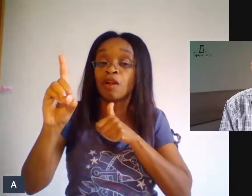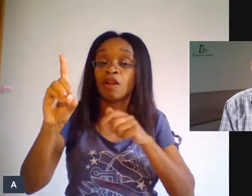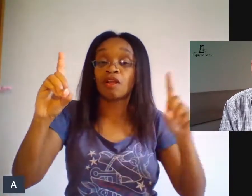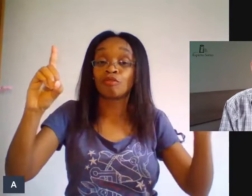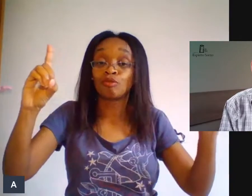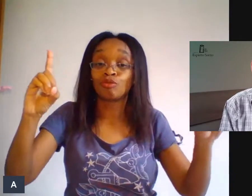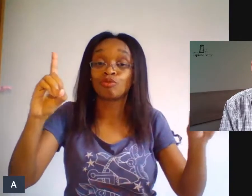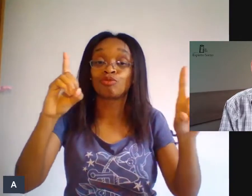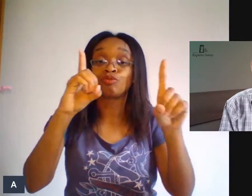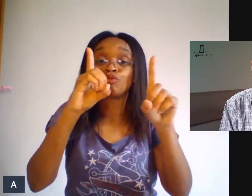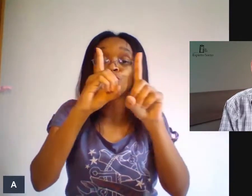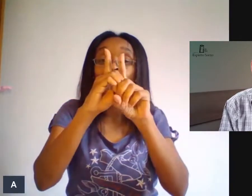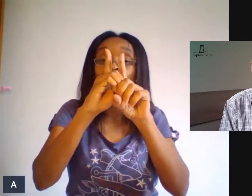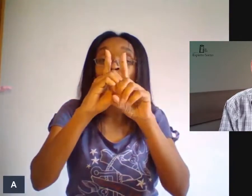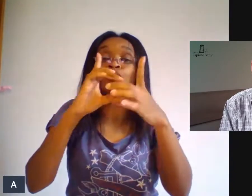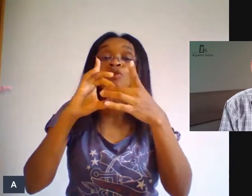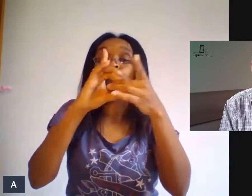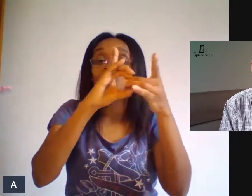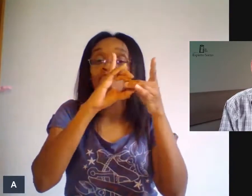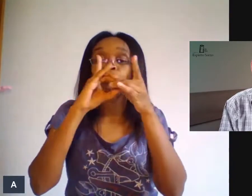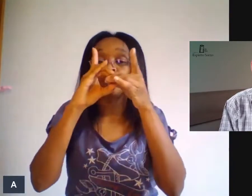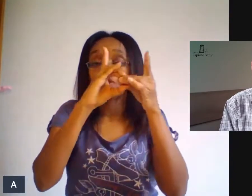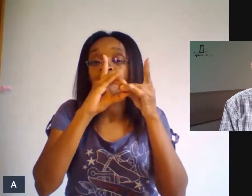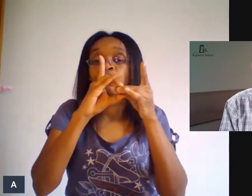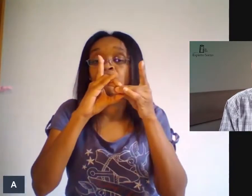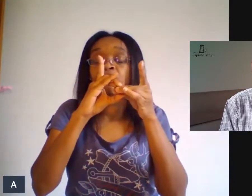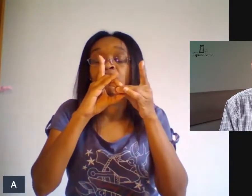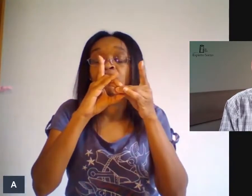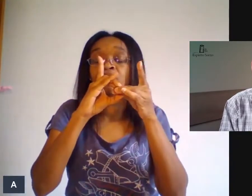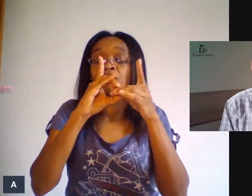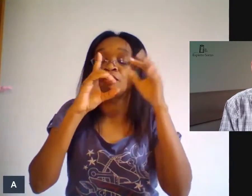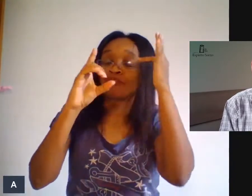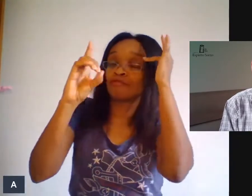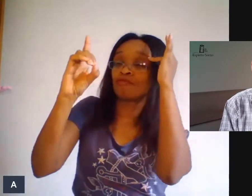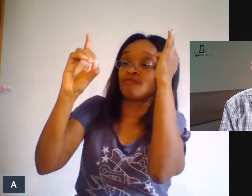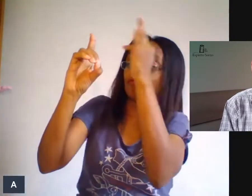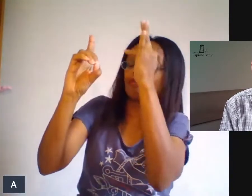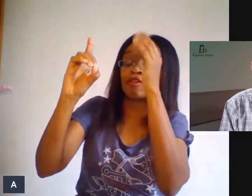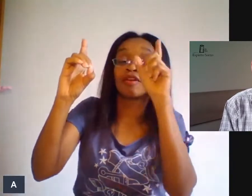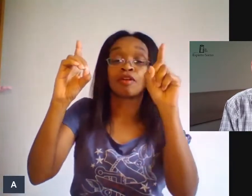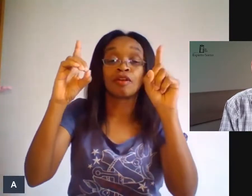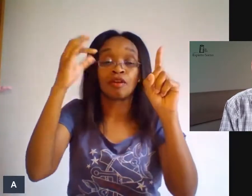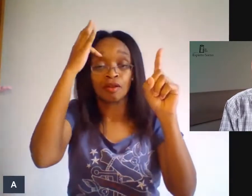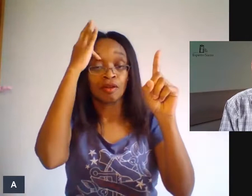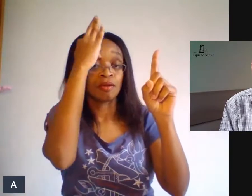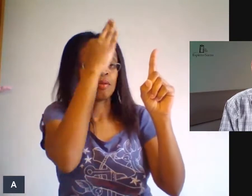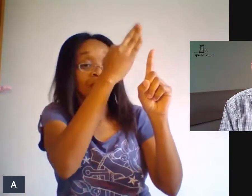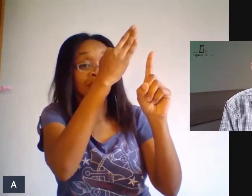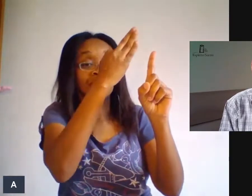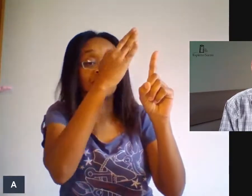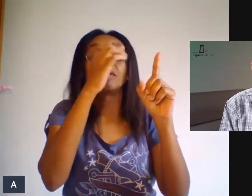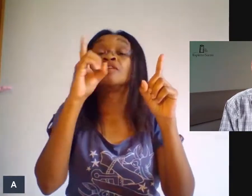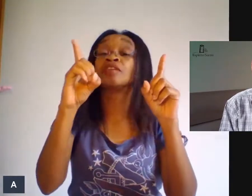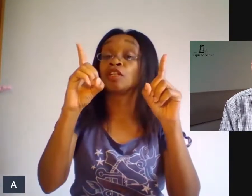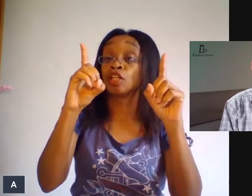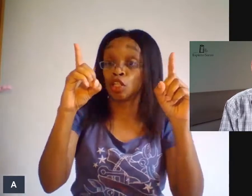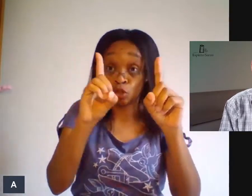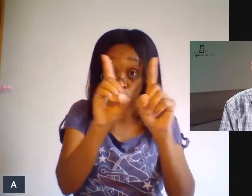sacramento e santificar-se na vida matrimonial. Olha, santificar-se, o que quer dizer? Que nós